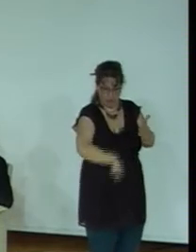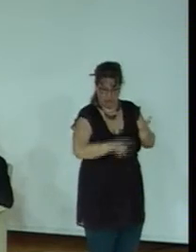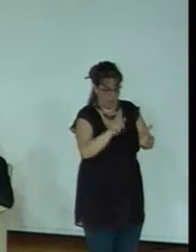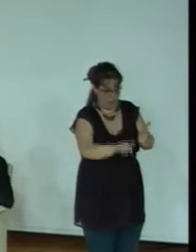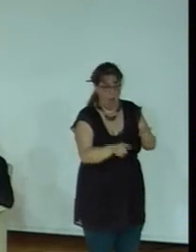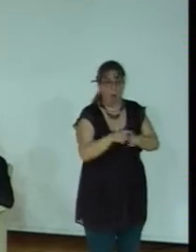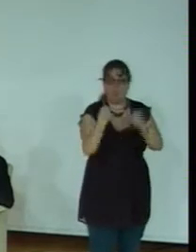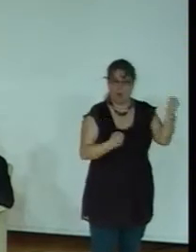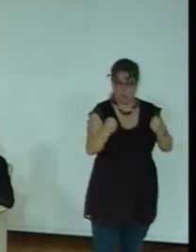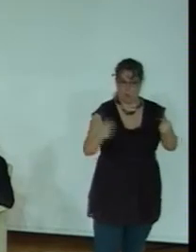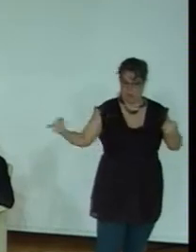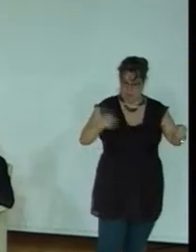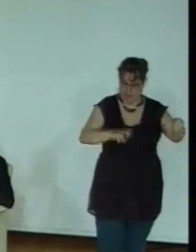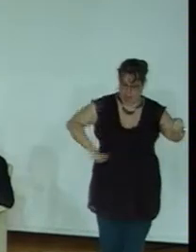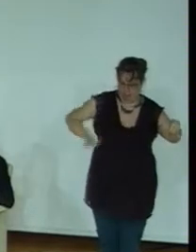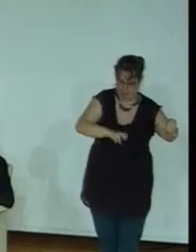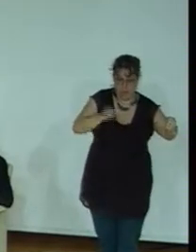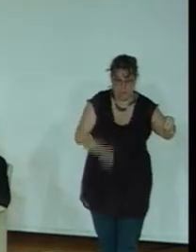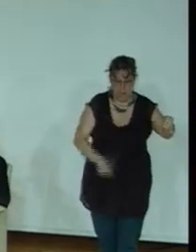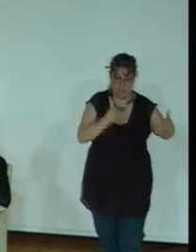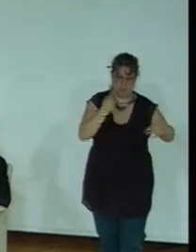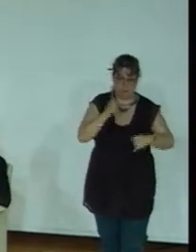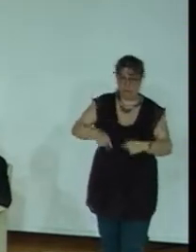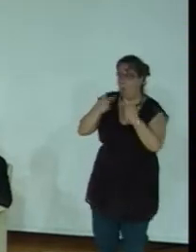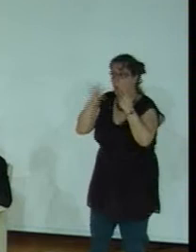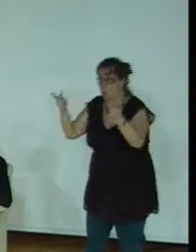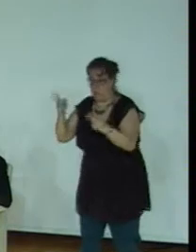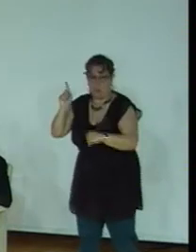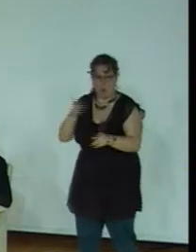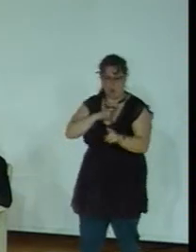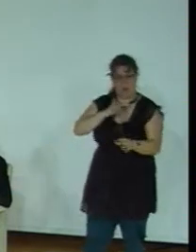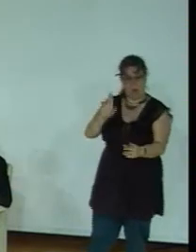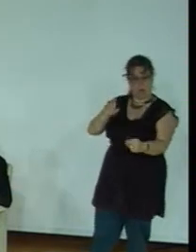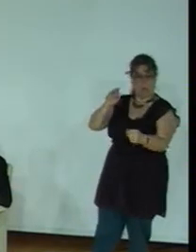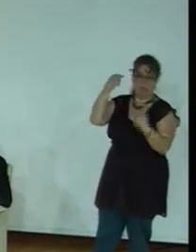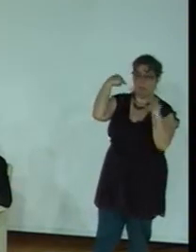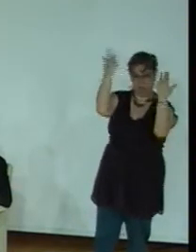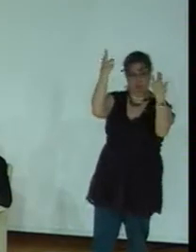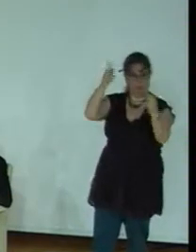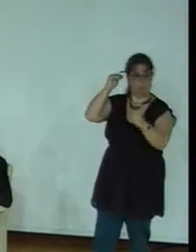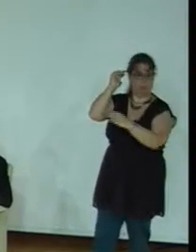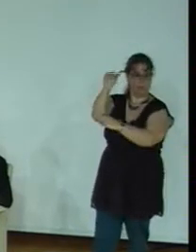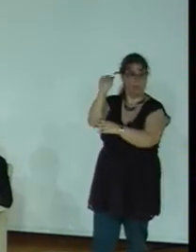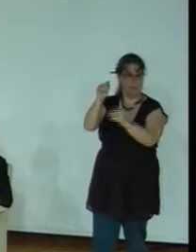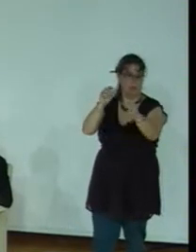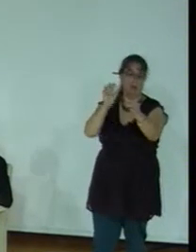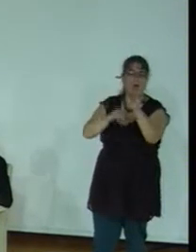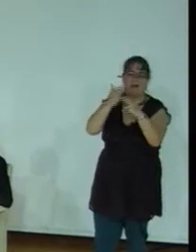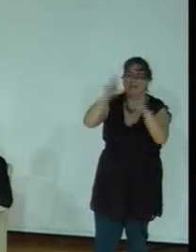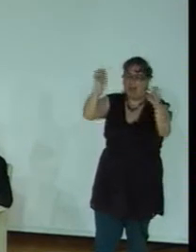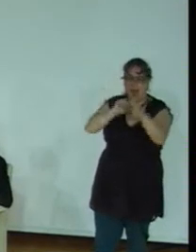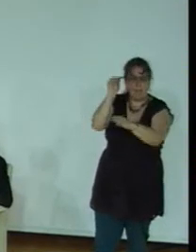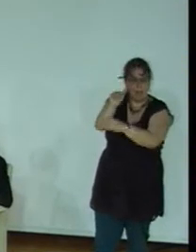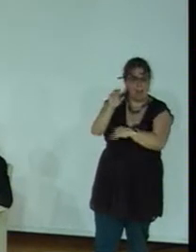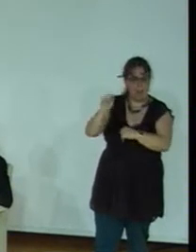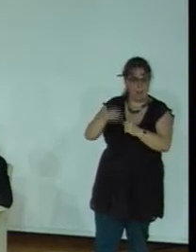la possibilité d'exercer des recours, de faire appel, de contester une mise en examen, de contester une condamnation. Aujourd'hui, en fait, on se retrouve, que ce soit, et c'est là